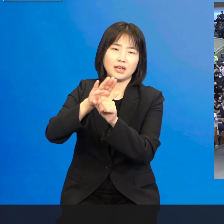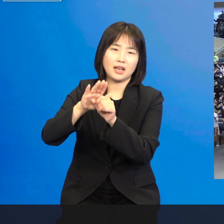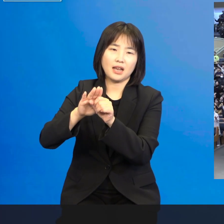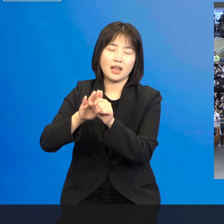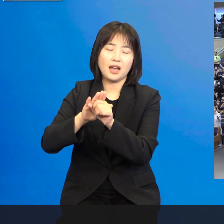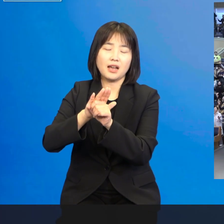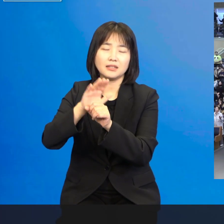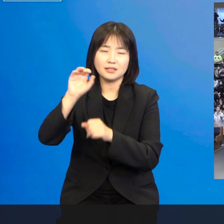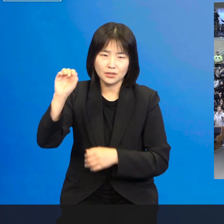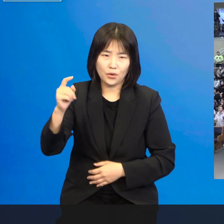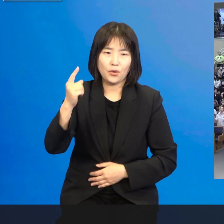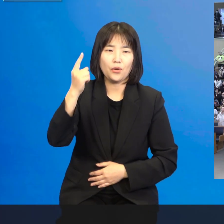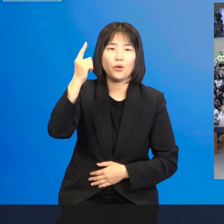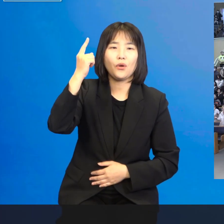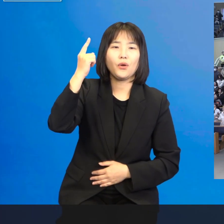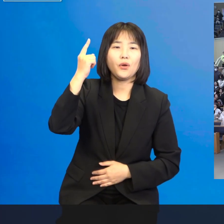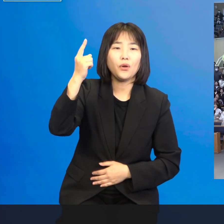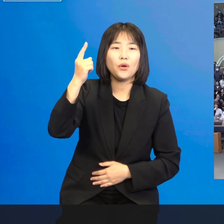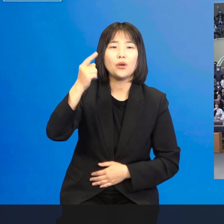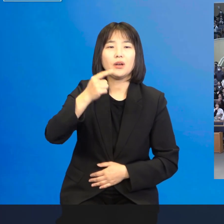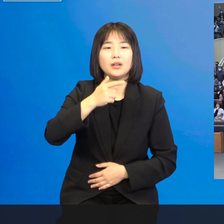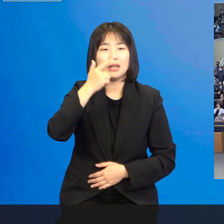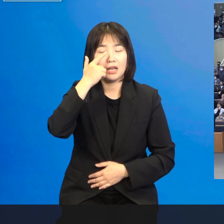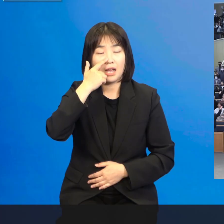하나님 사랑으로,